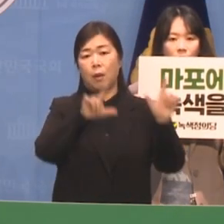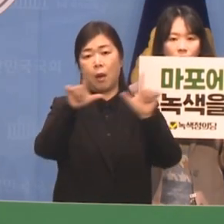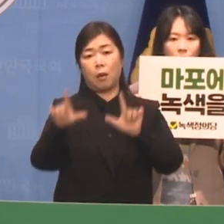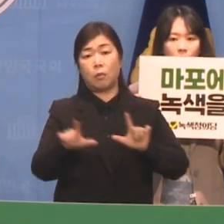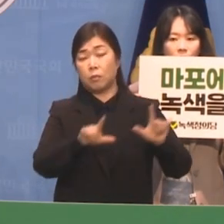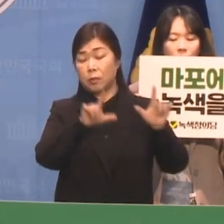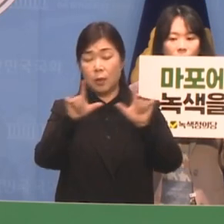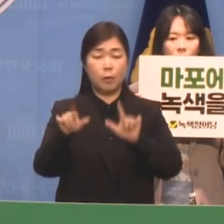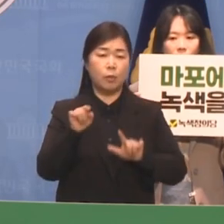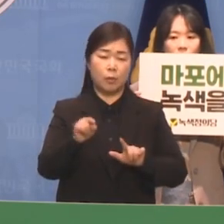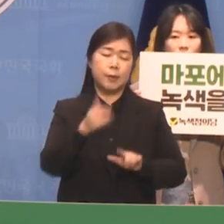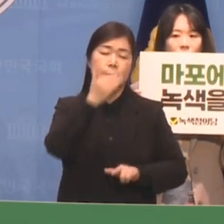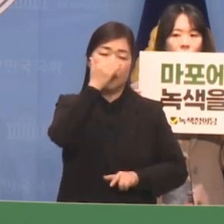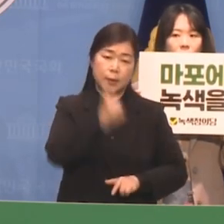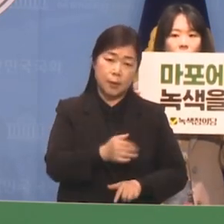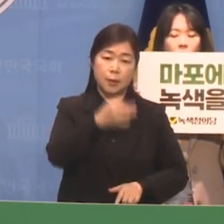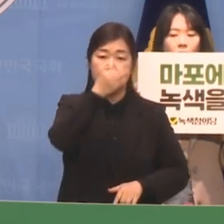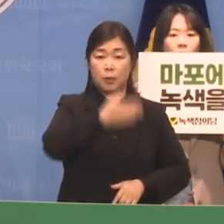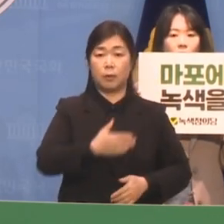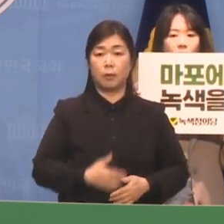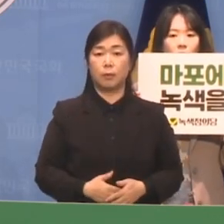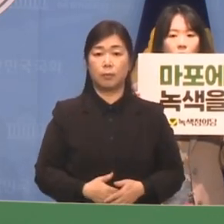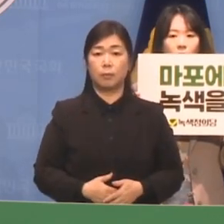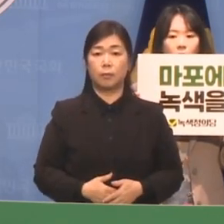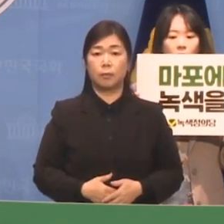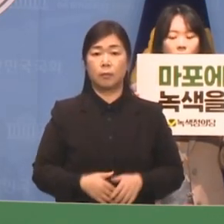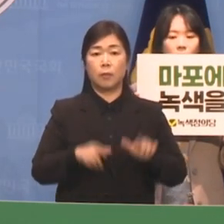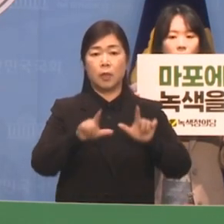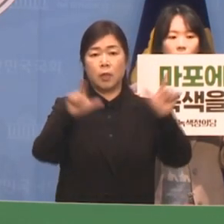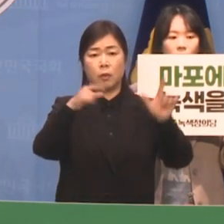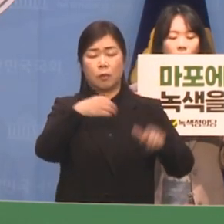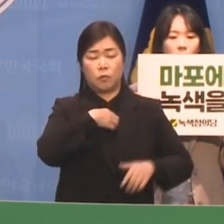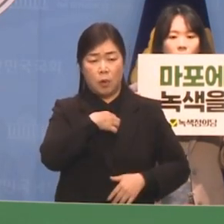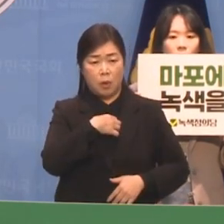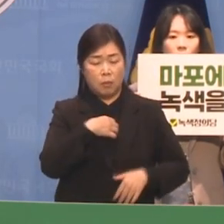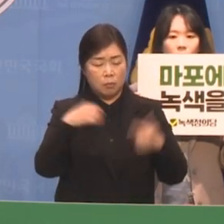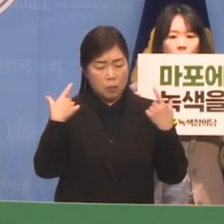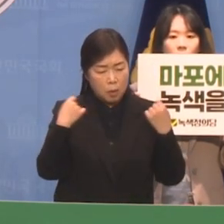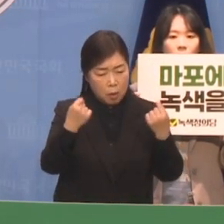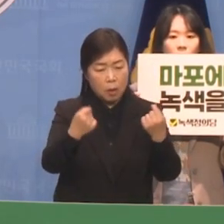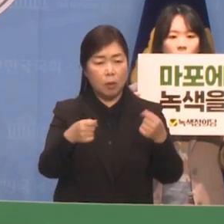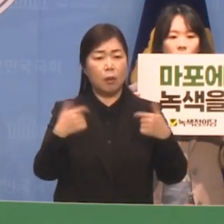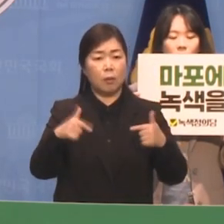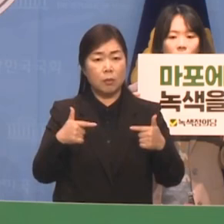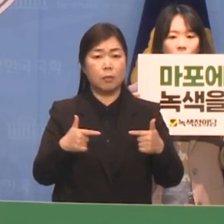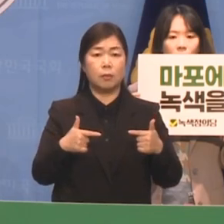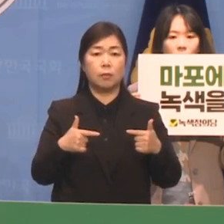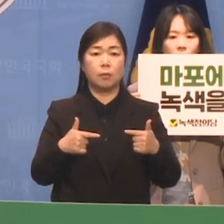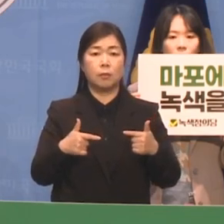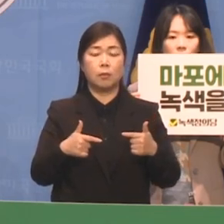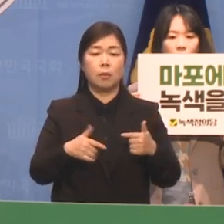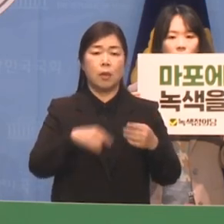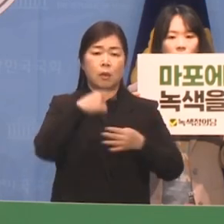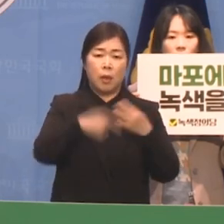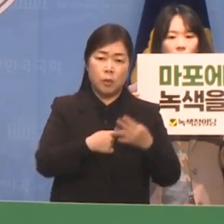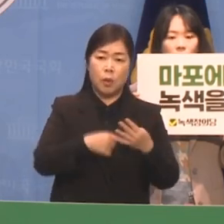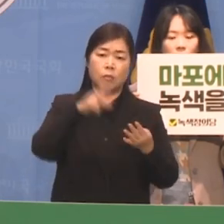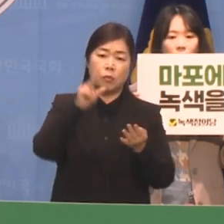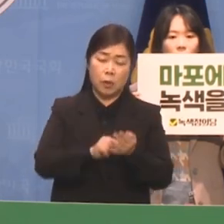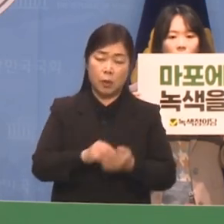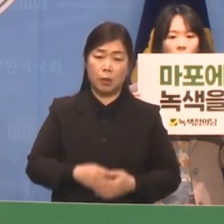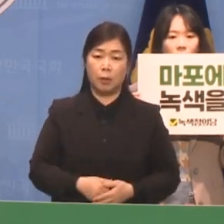것조차 버겁습니다. 기후재난은 일상화되며 계절의 빛은 사그라듭니다.